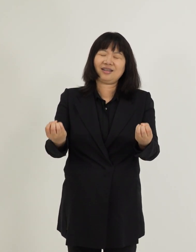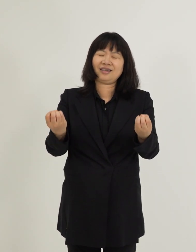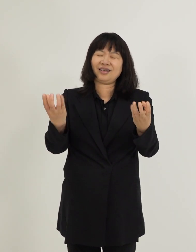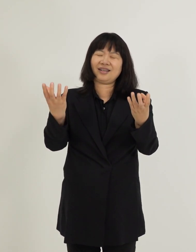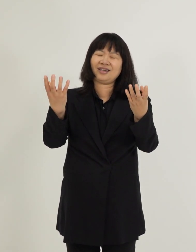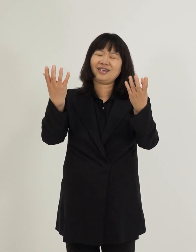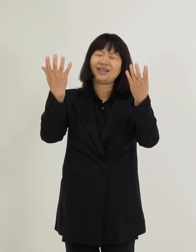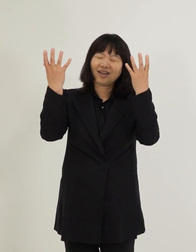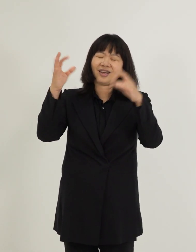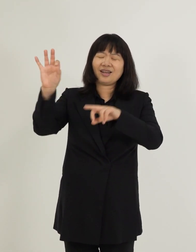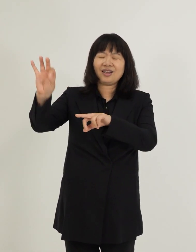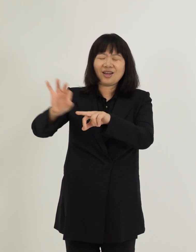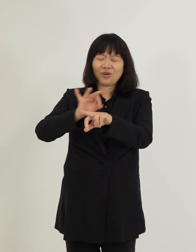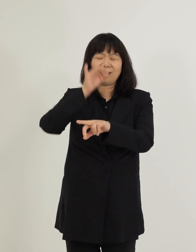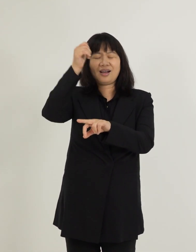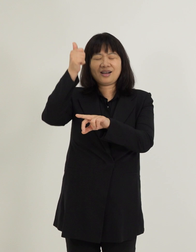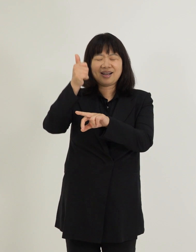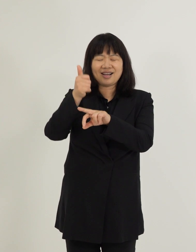만세.